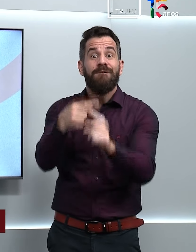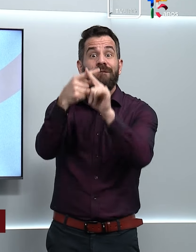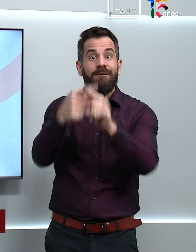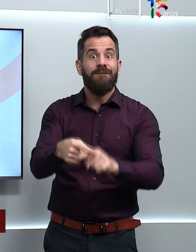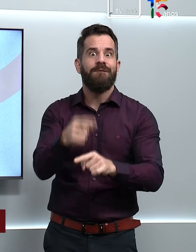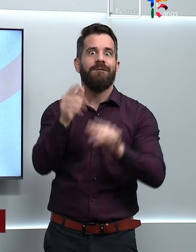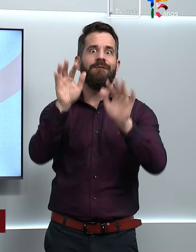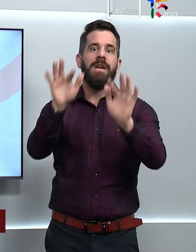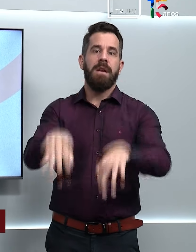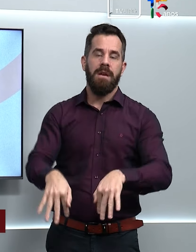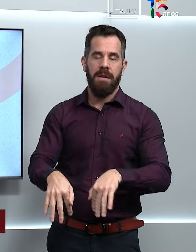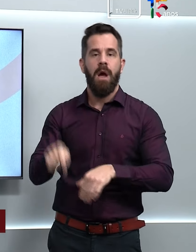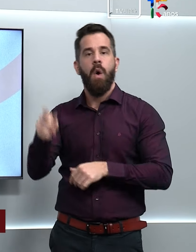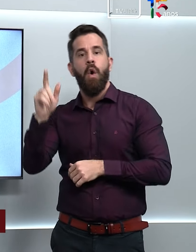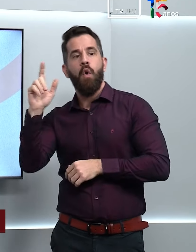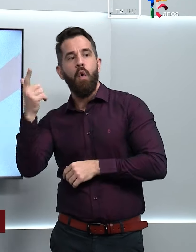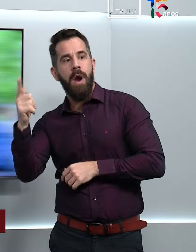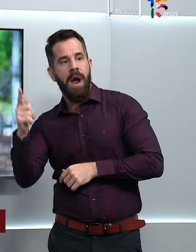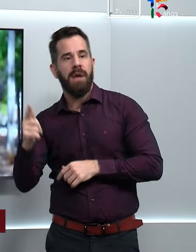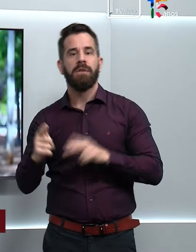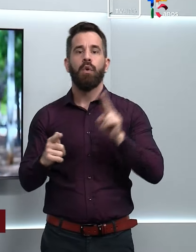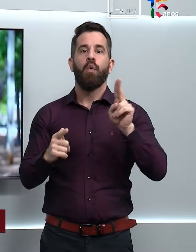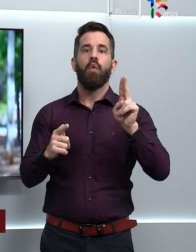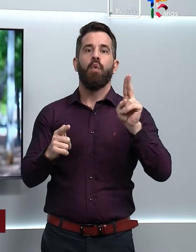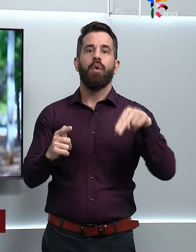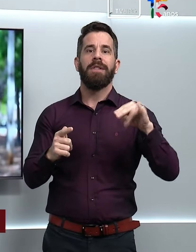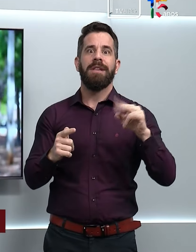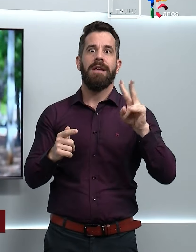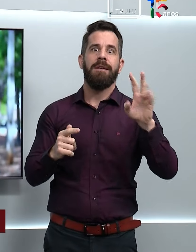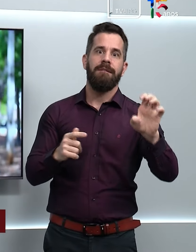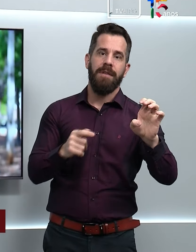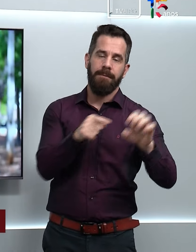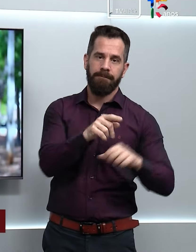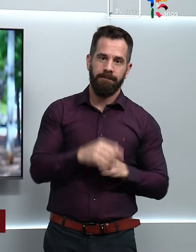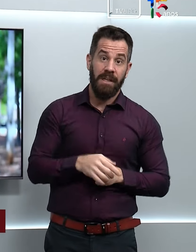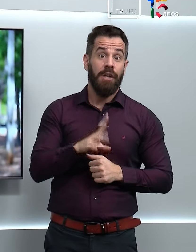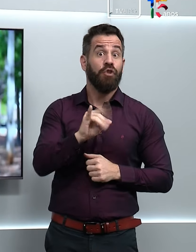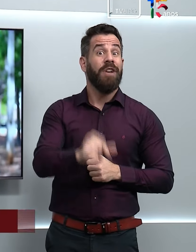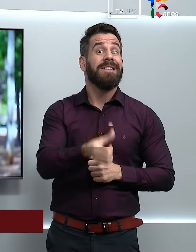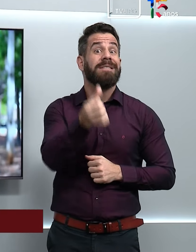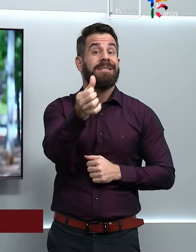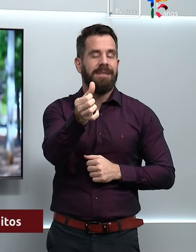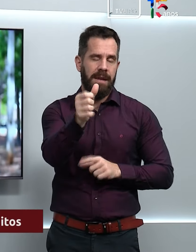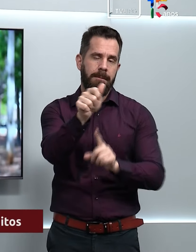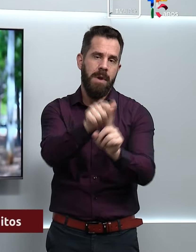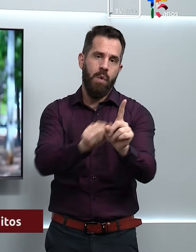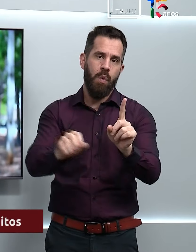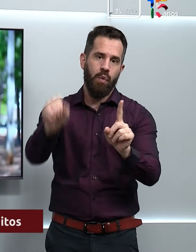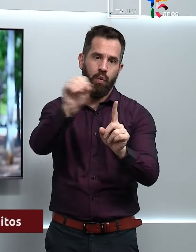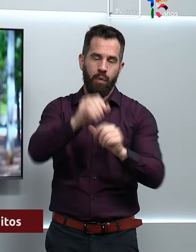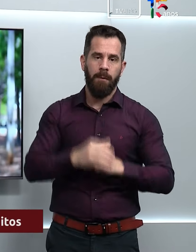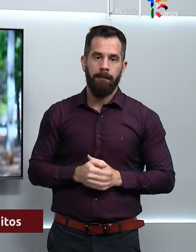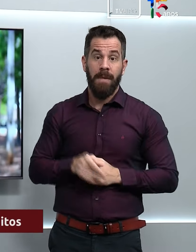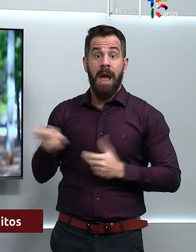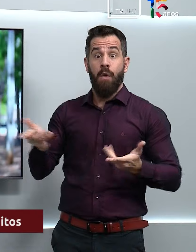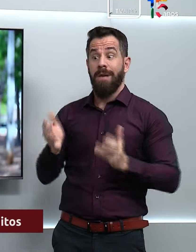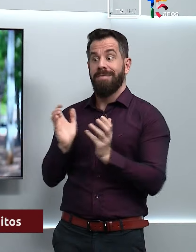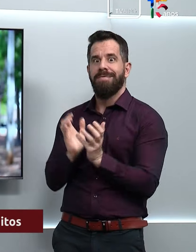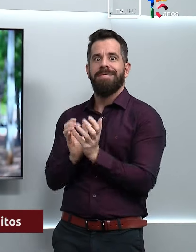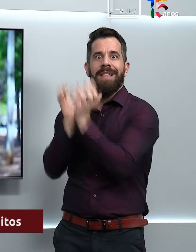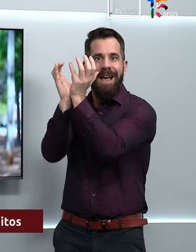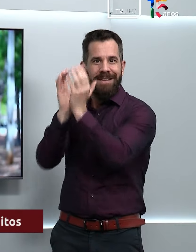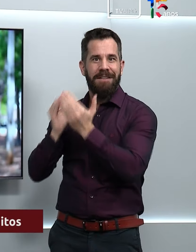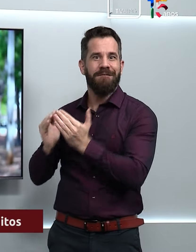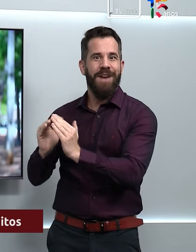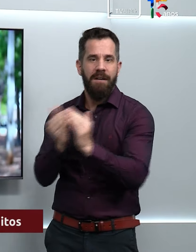a unirv no dia 6 de outubro agora vamos falar da taça das favelas Goiás o tradicional campeonato de